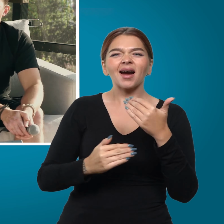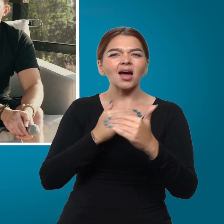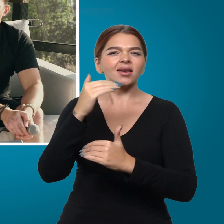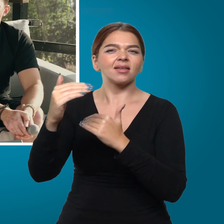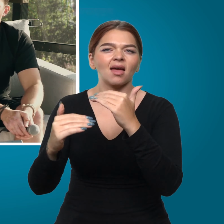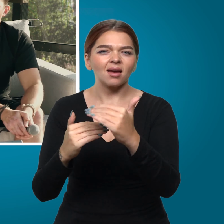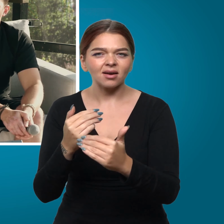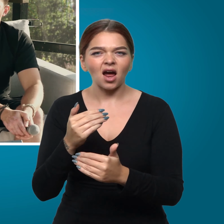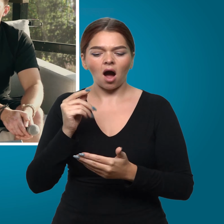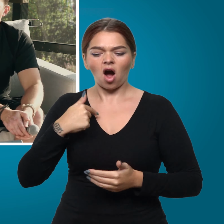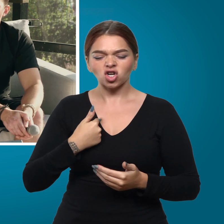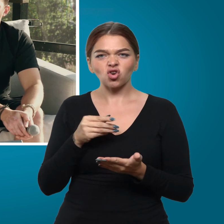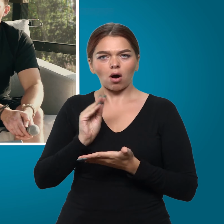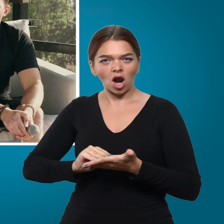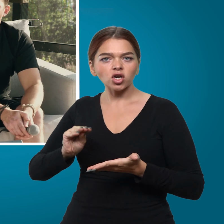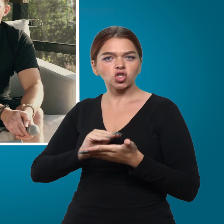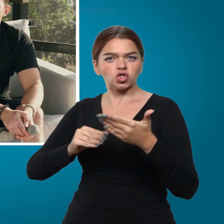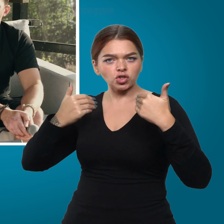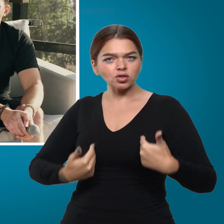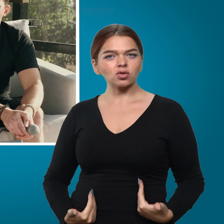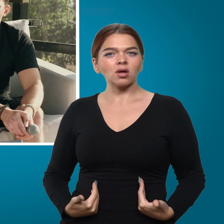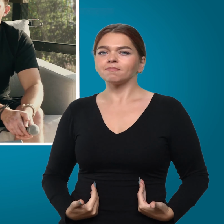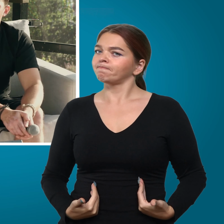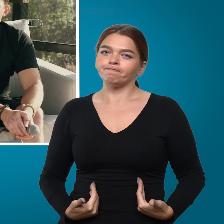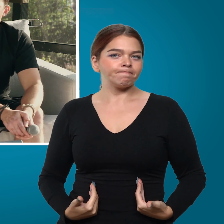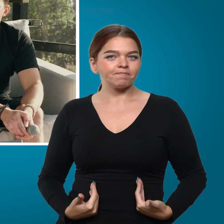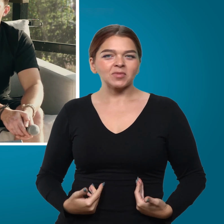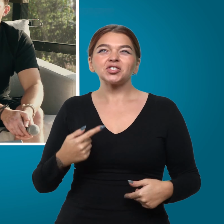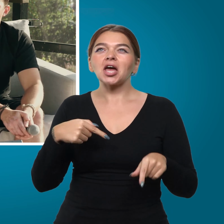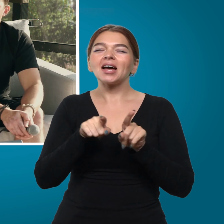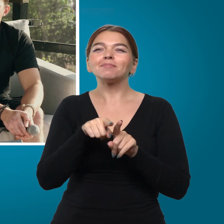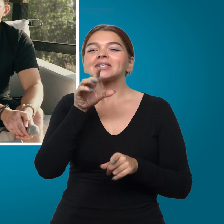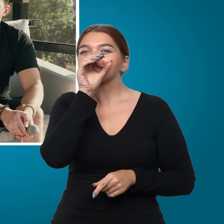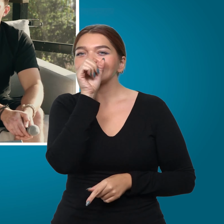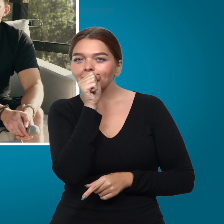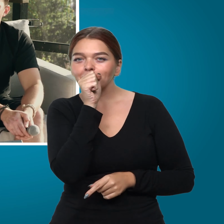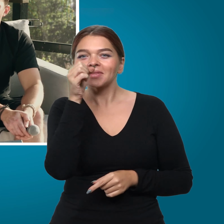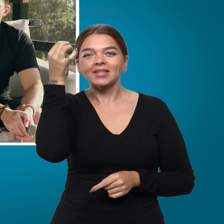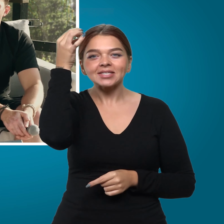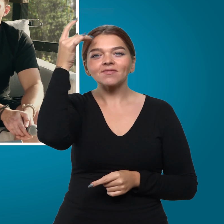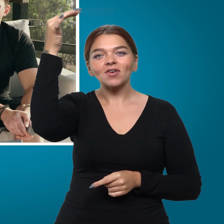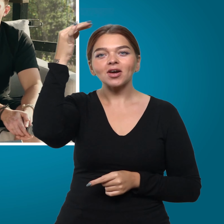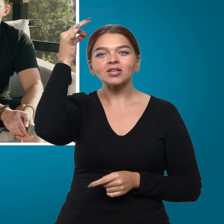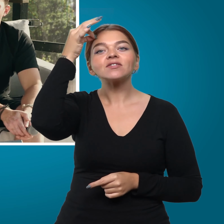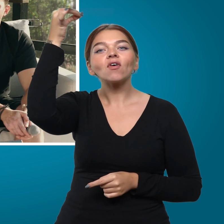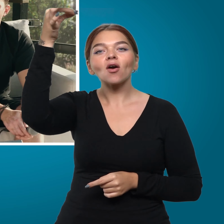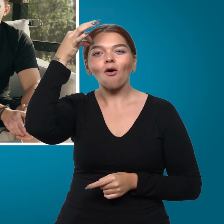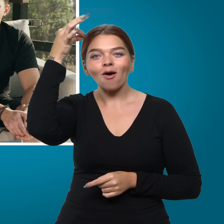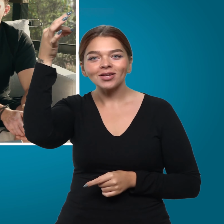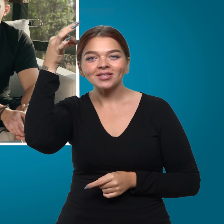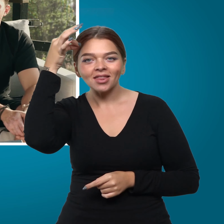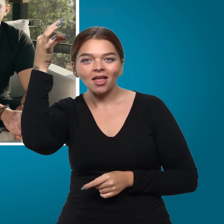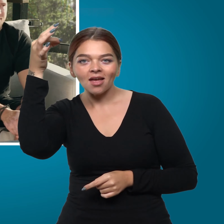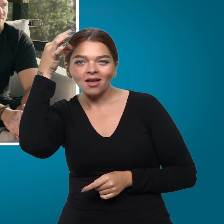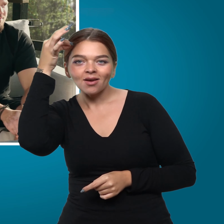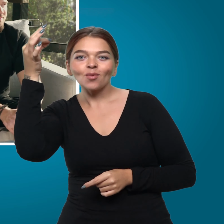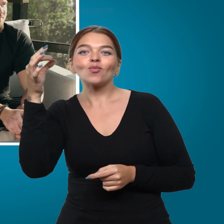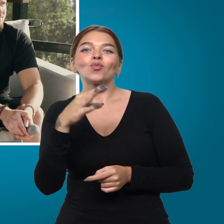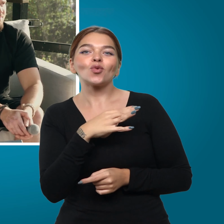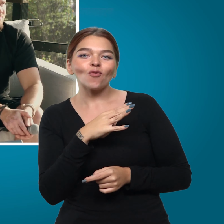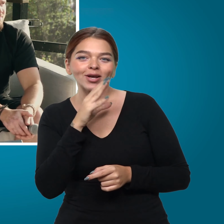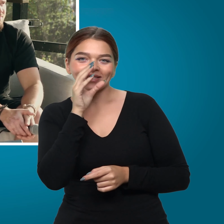niekada nemačiau savęs, savo karjeros kaip rašytojos, tai buvo kažkokia utopija šiek tiek, ta tokia slapta